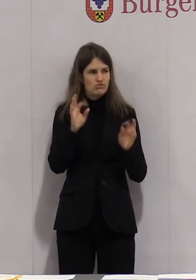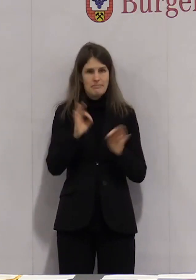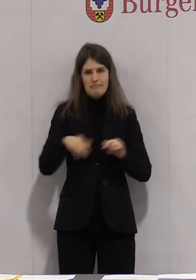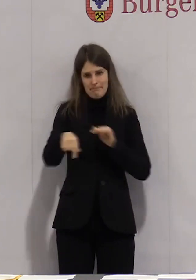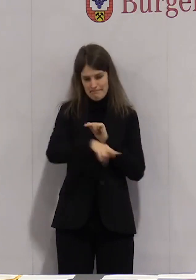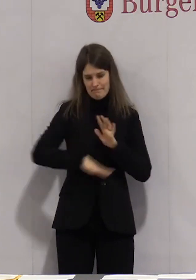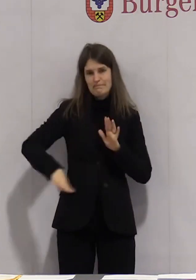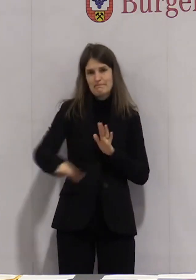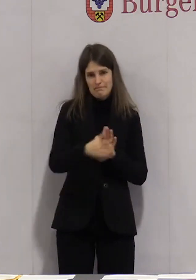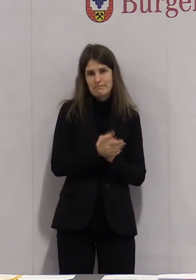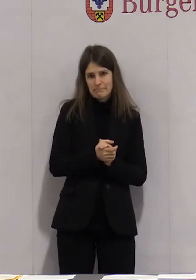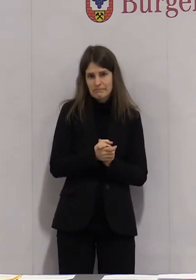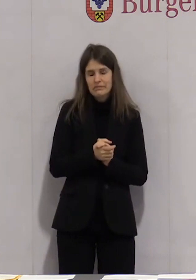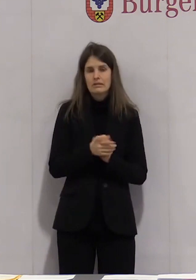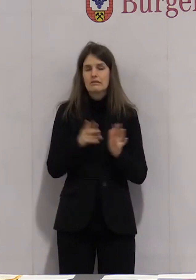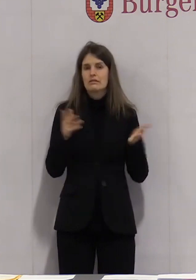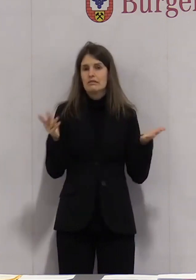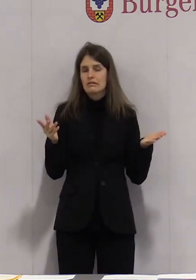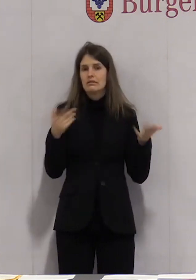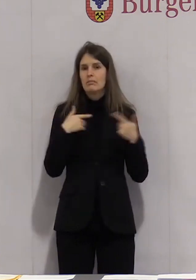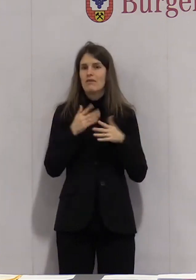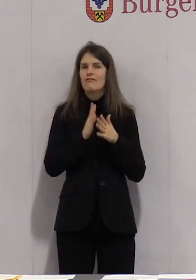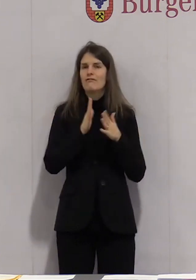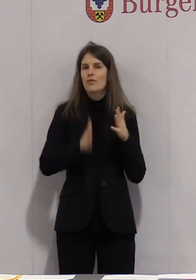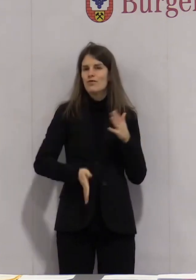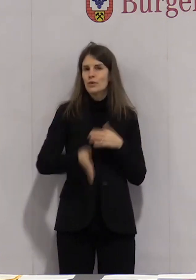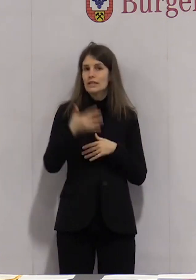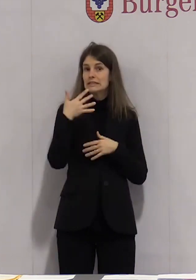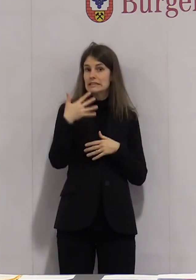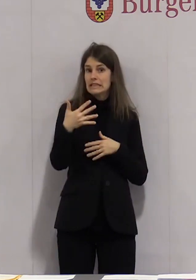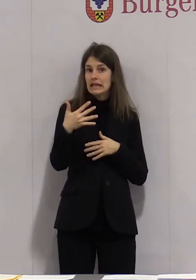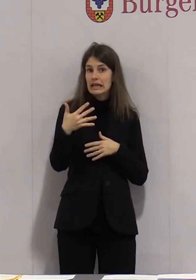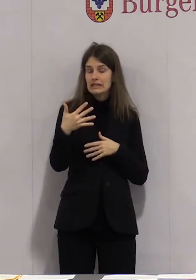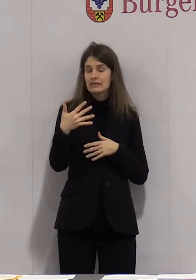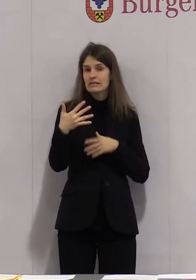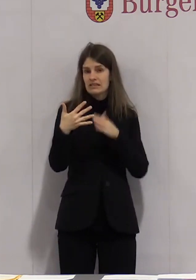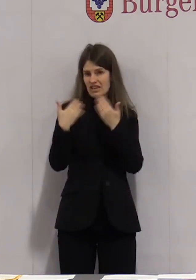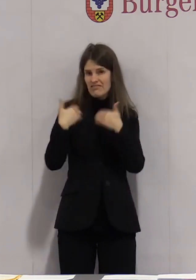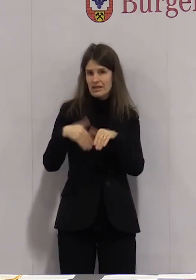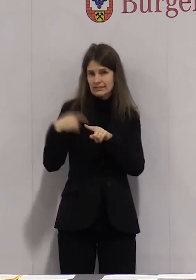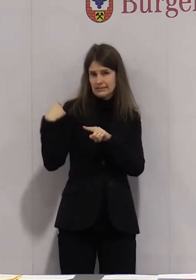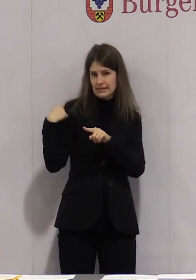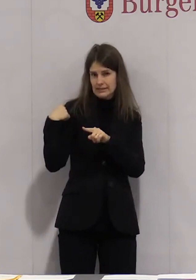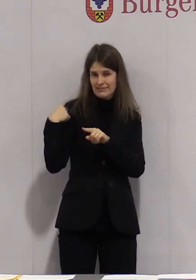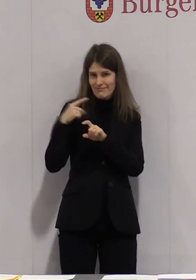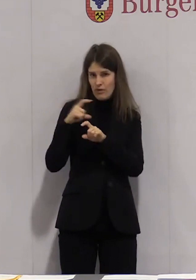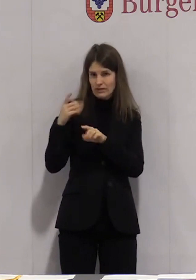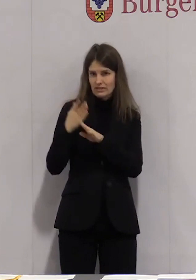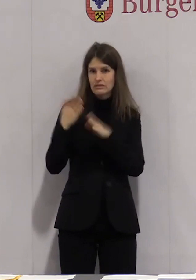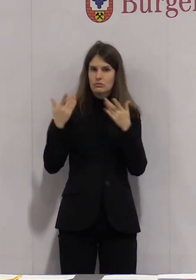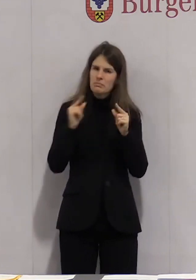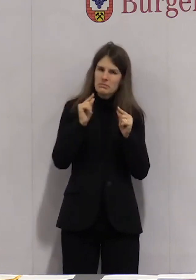ist diese koinzidenz von 510 und das ist recht das positivste des heutigen